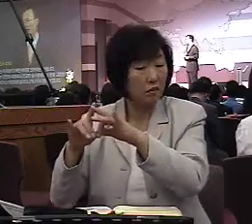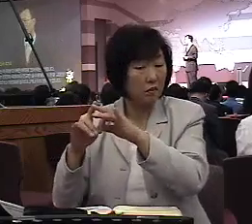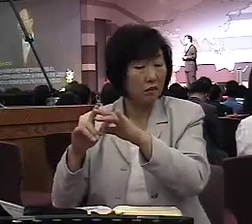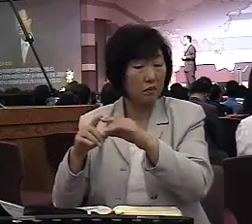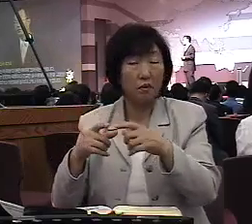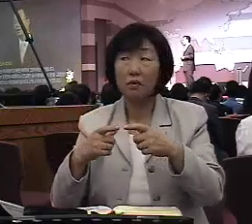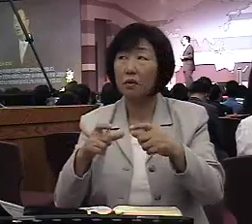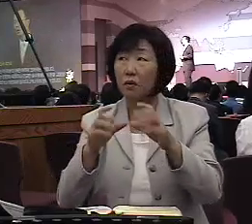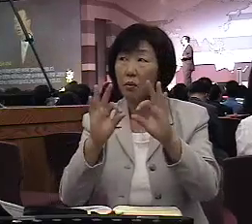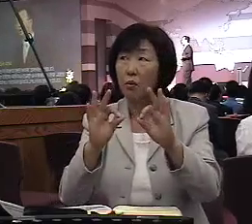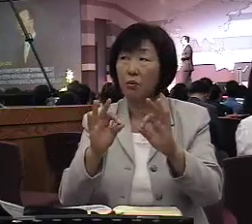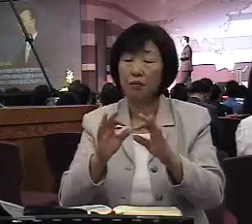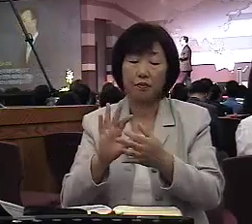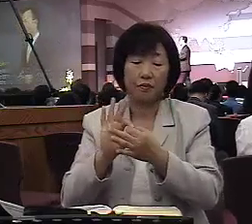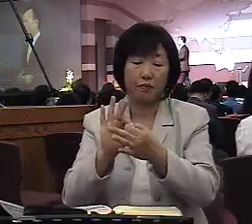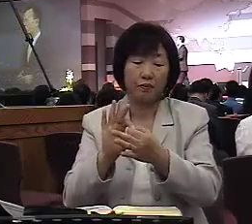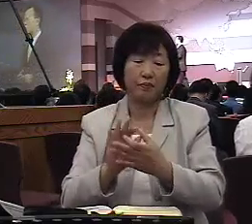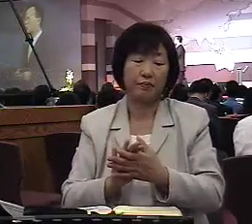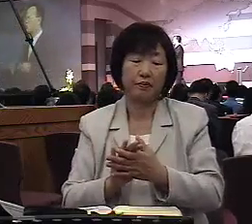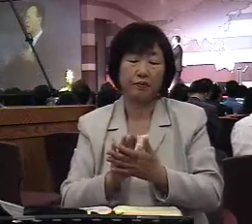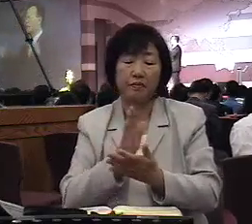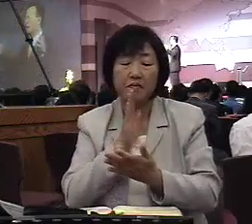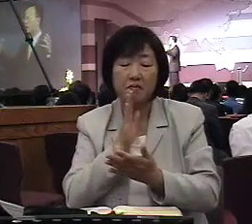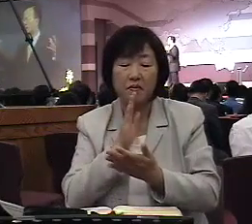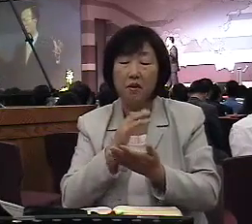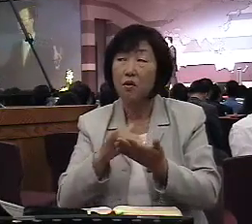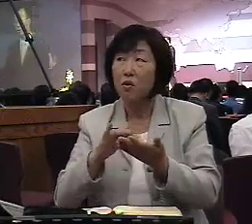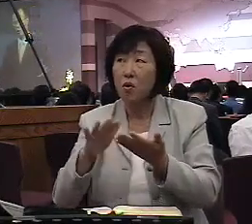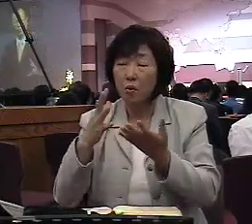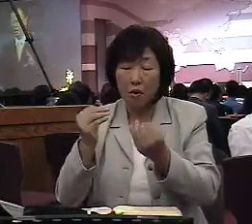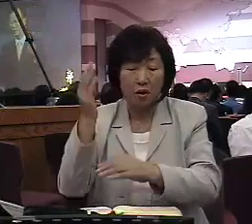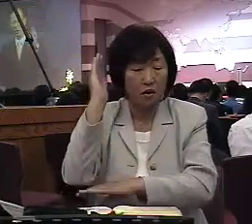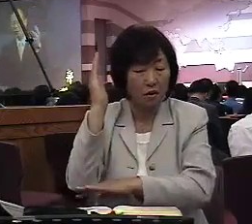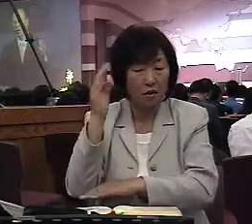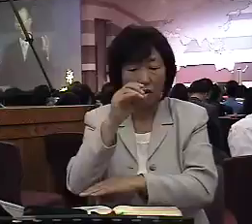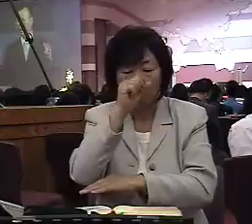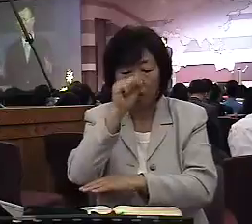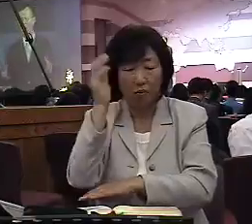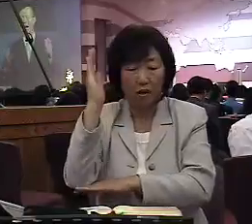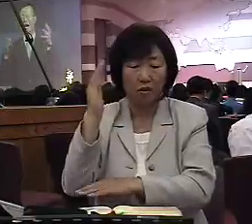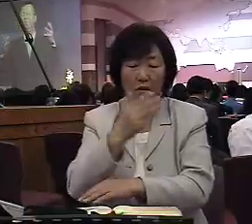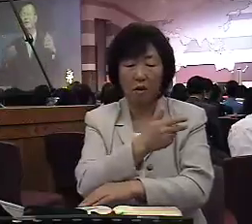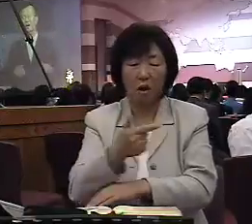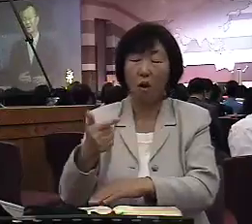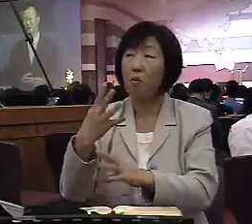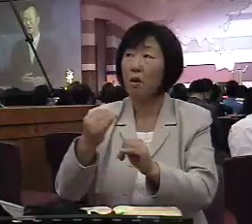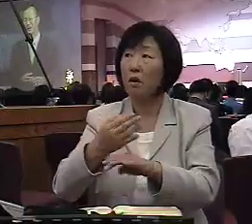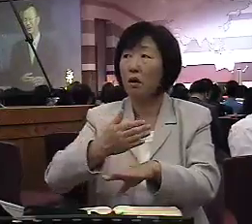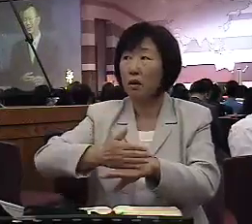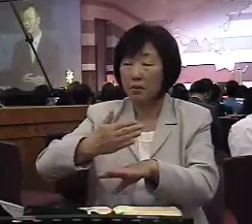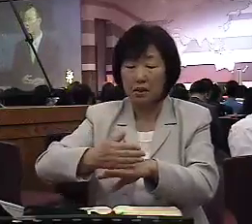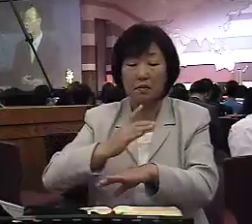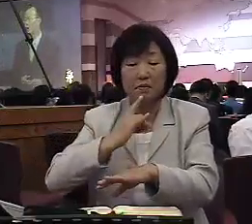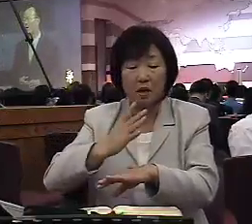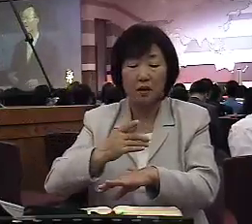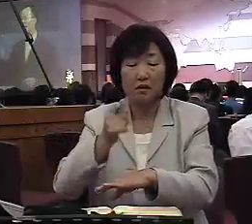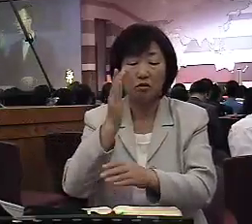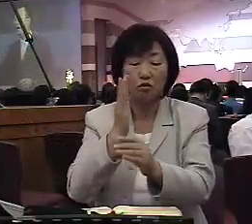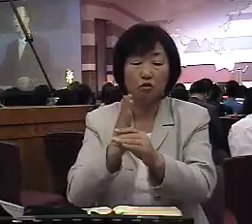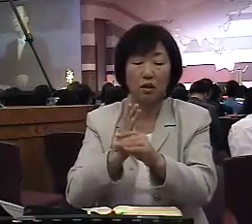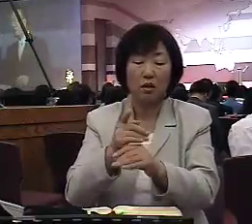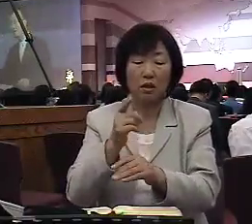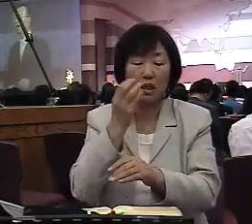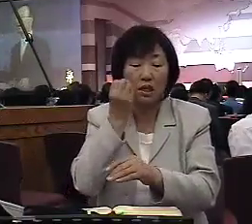통해 정말 수많은 말씀을 듣고 좋은 말씀이 너무나 많아서 감사하지만 그